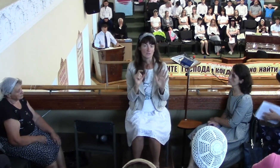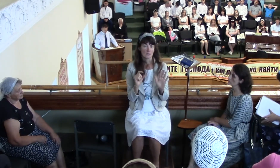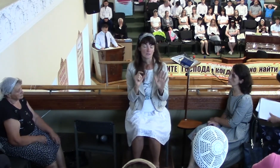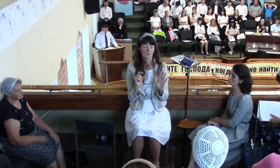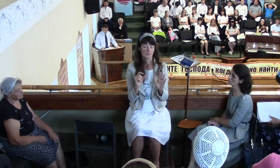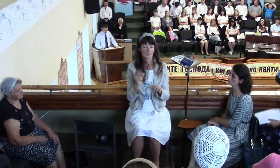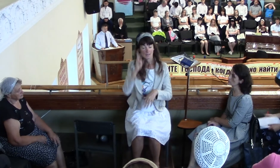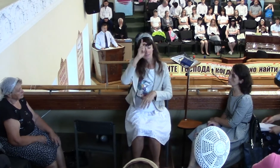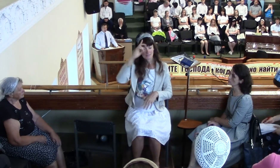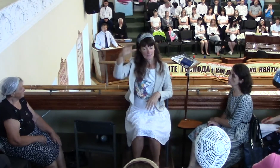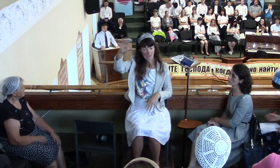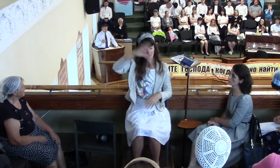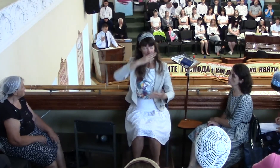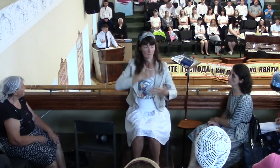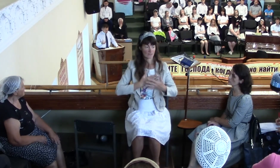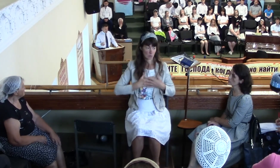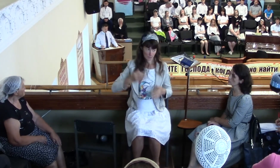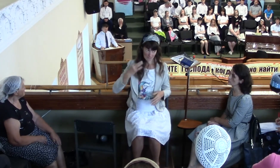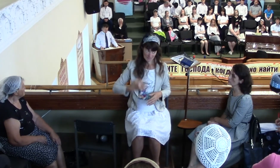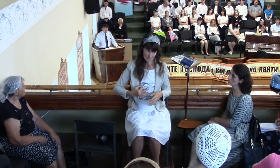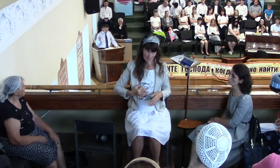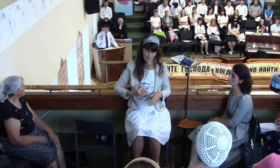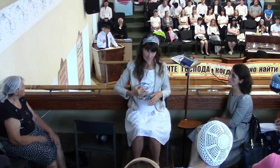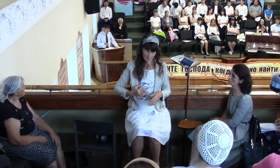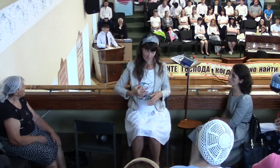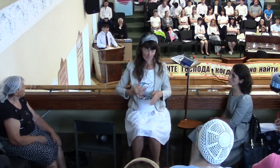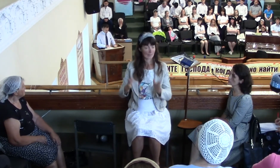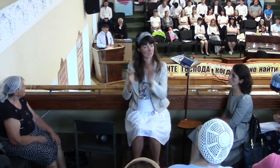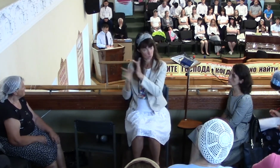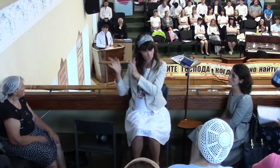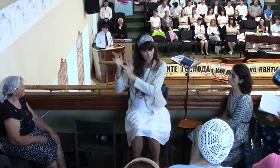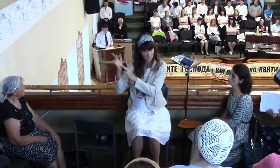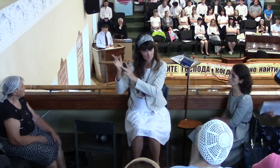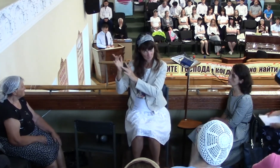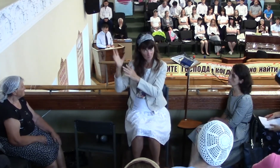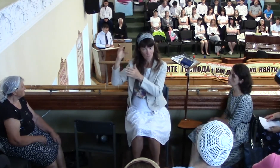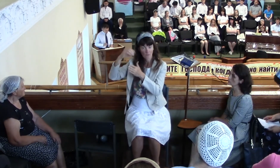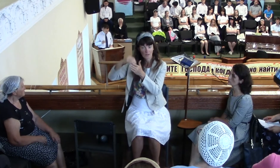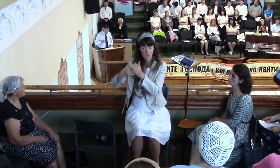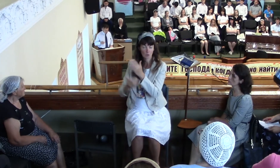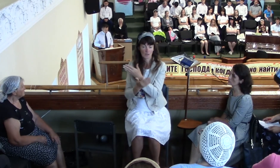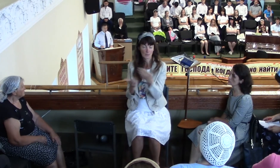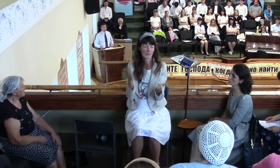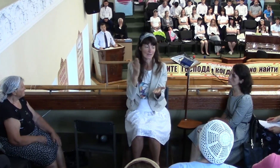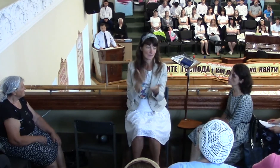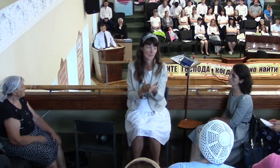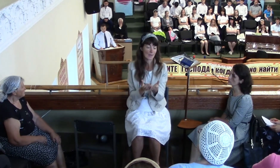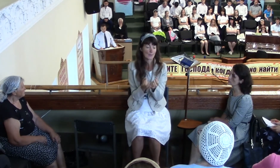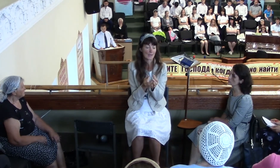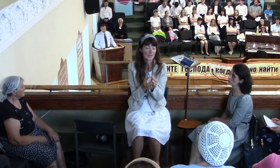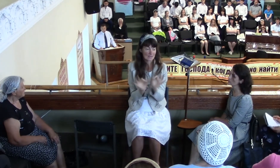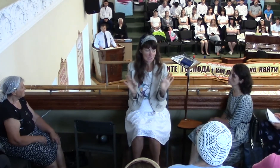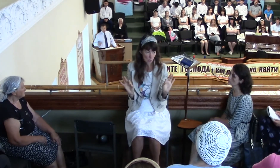царство возлюбленного Сына, то есть Иисуса Христа, в котором мы имеем искупление кровью